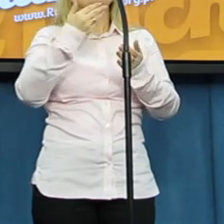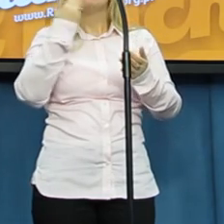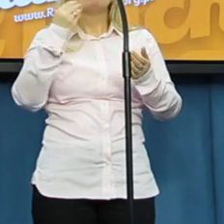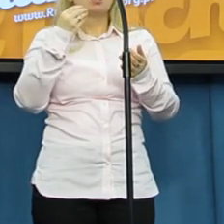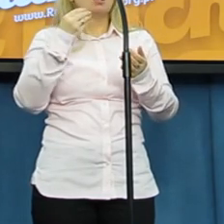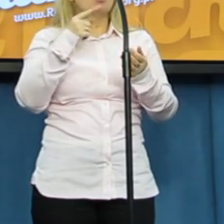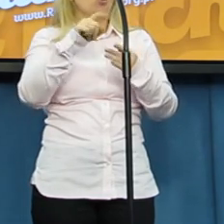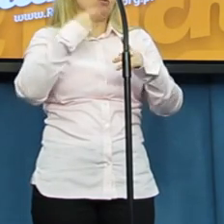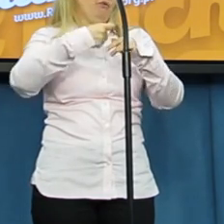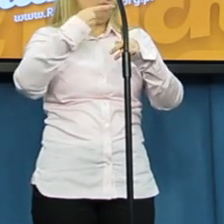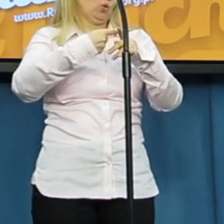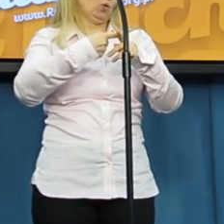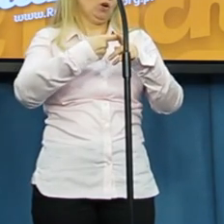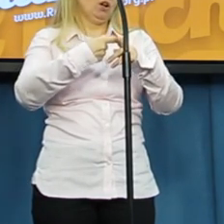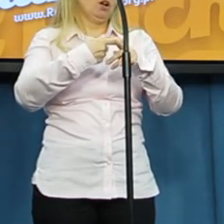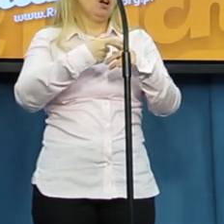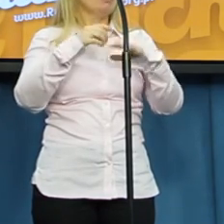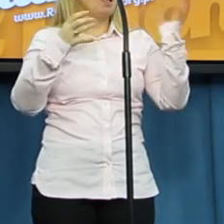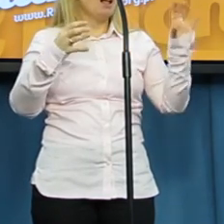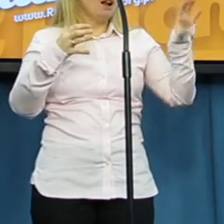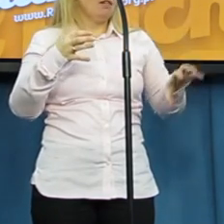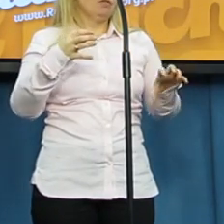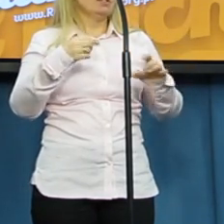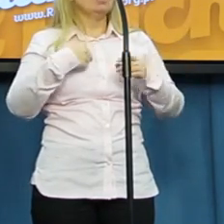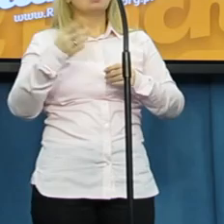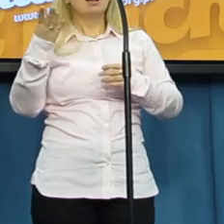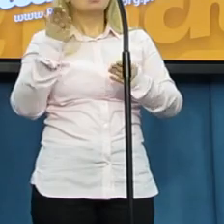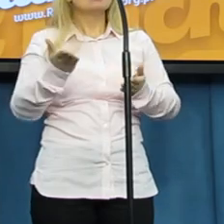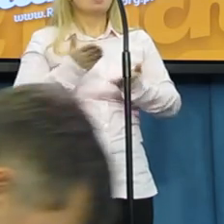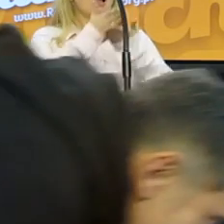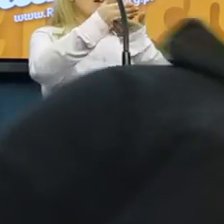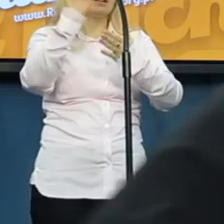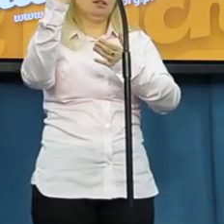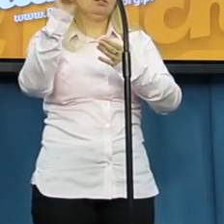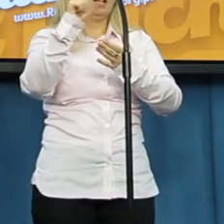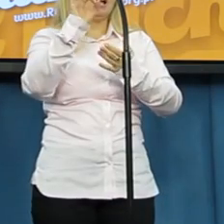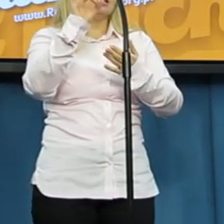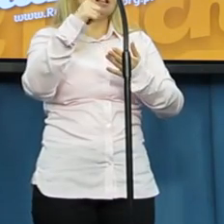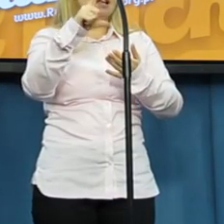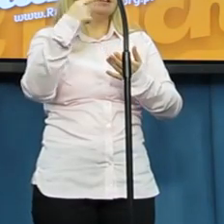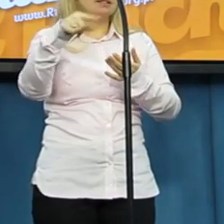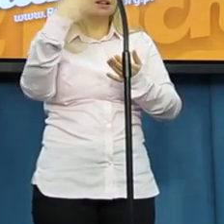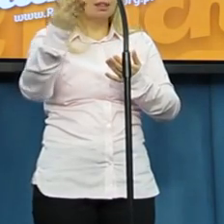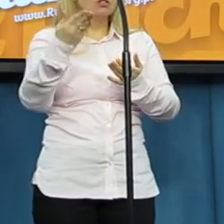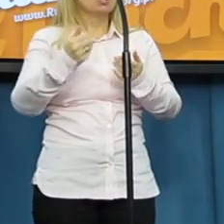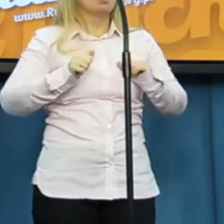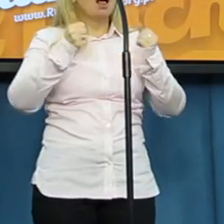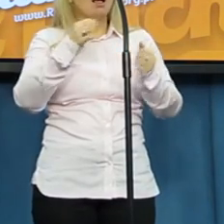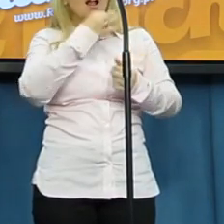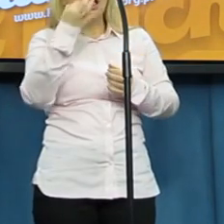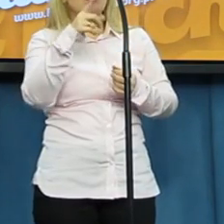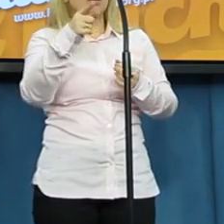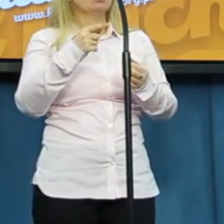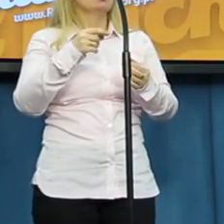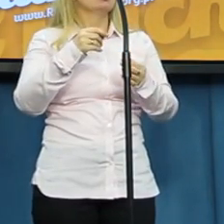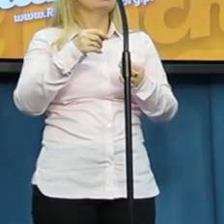lewicy. Naprawdę bym radził kolegom z SLD, żeby się zajęli Platformą i PiS-em, bo to jest prawdziwe wyzwanie, a nie nami i ewentualnie